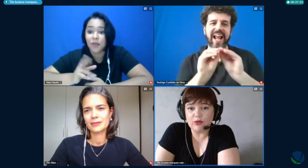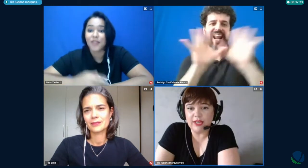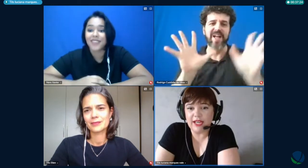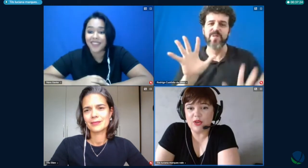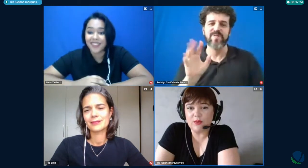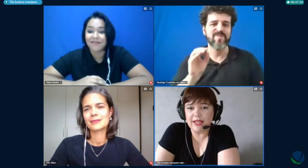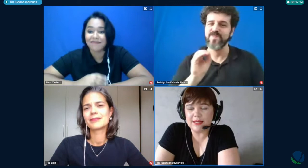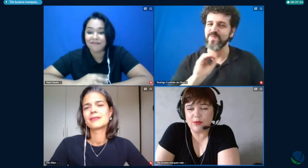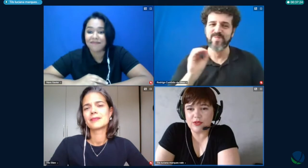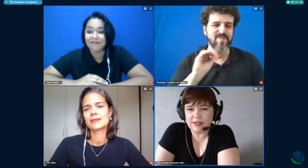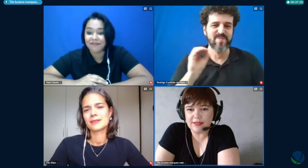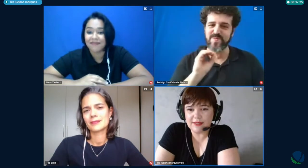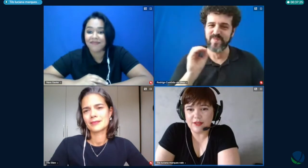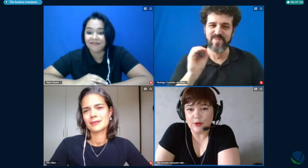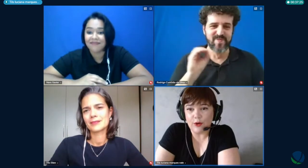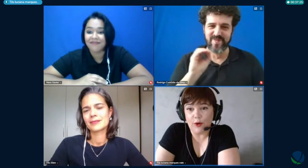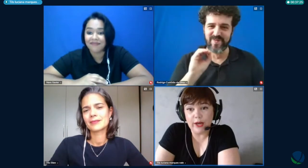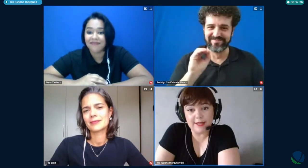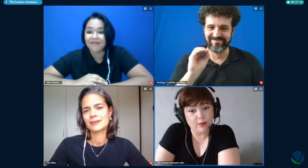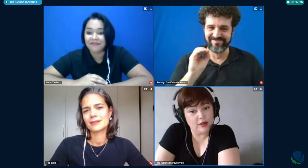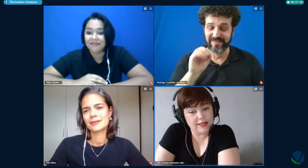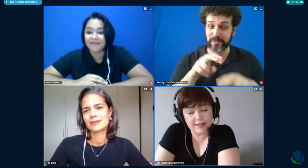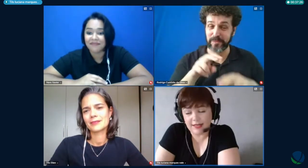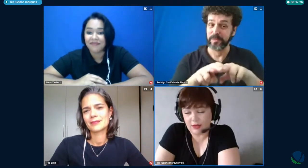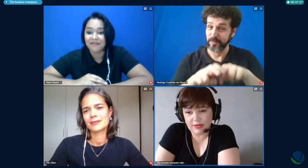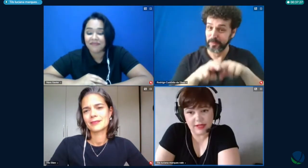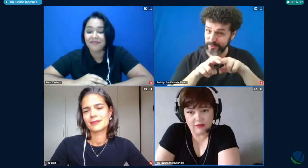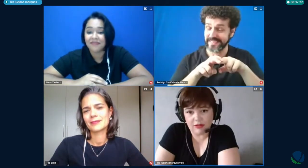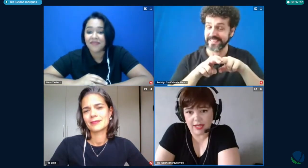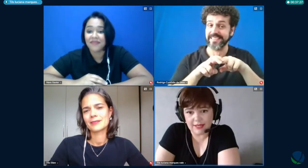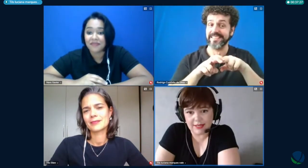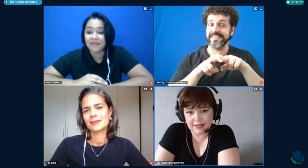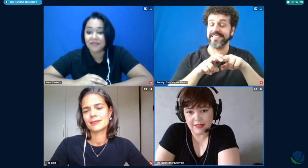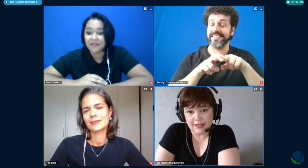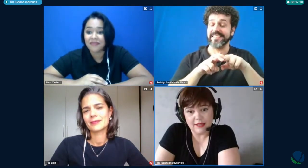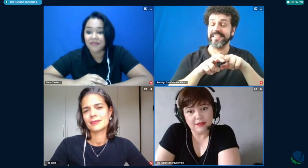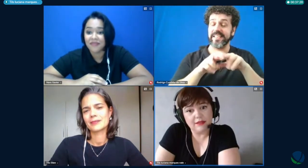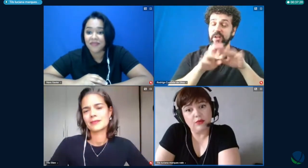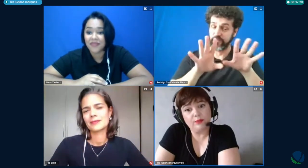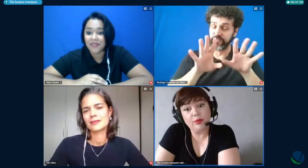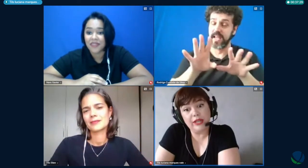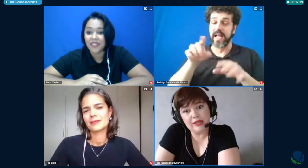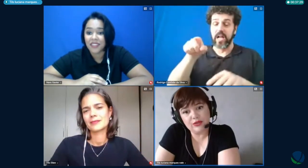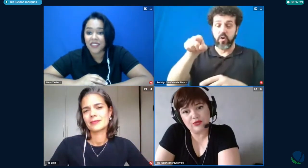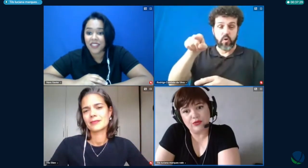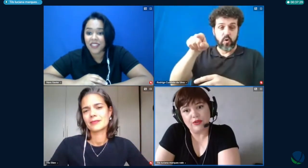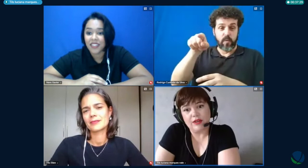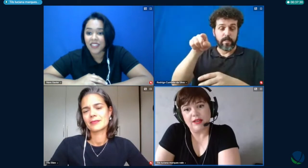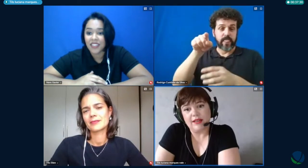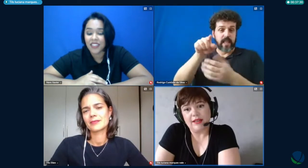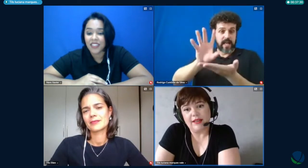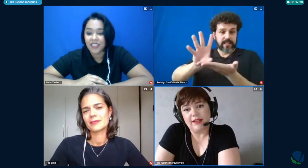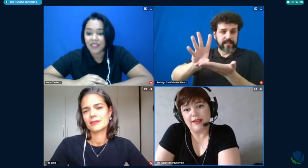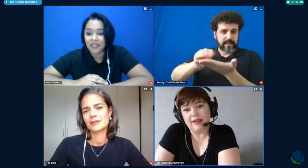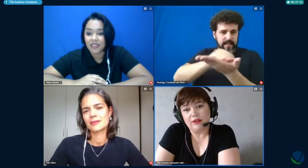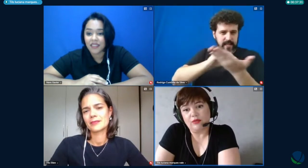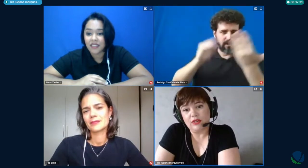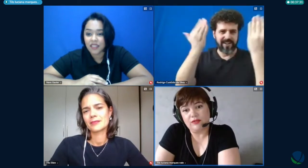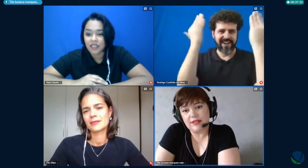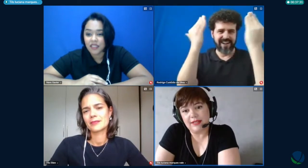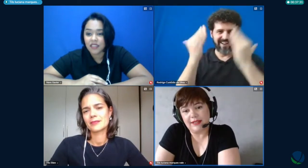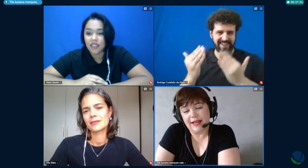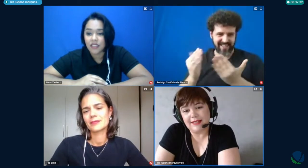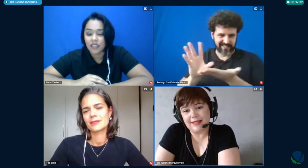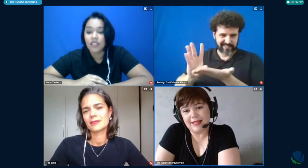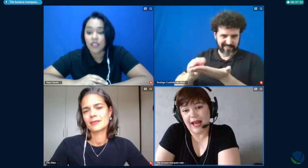não encontrei nenhuma resposta, ou respostas que não estavam claras. Então, por isso,